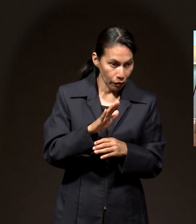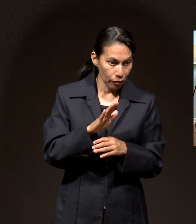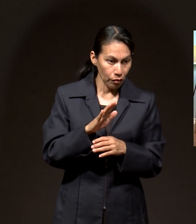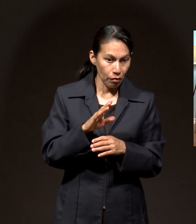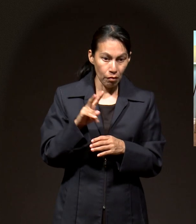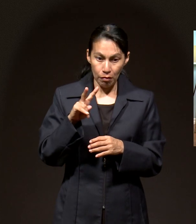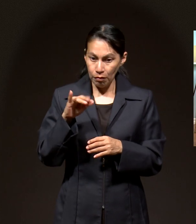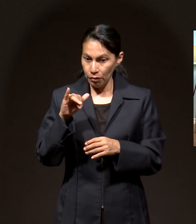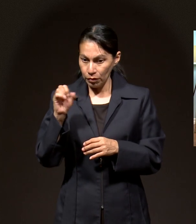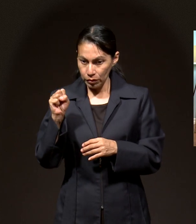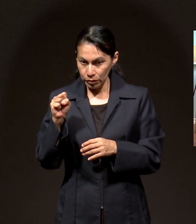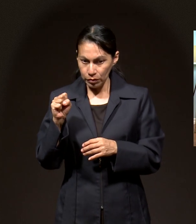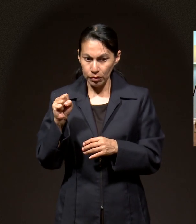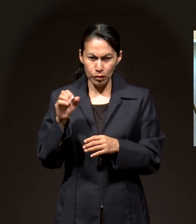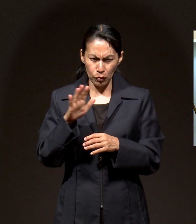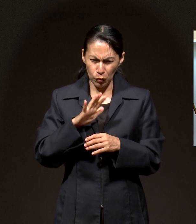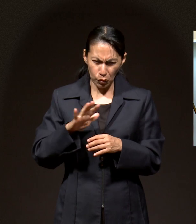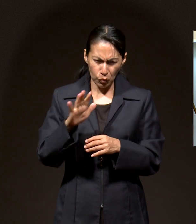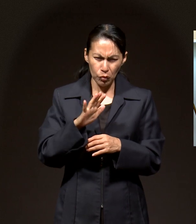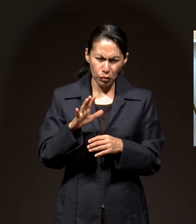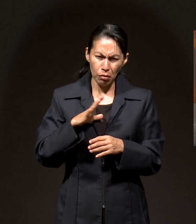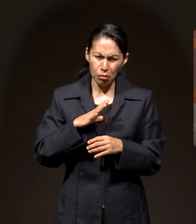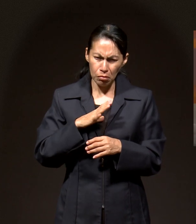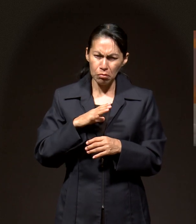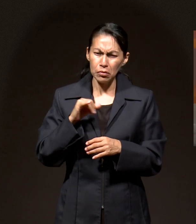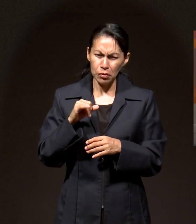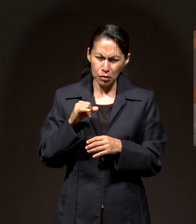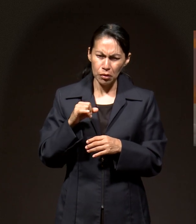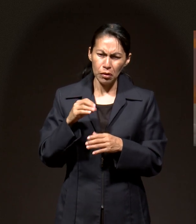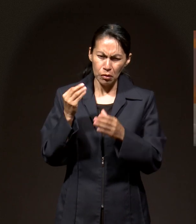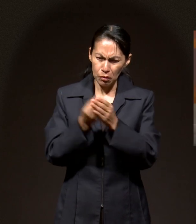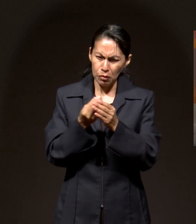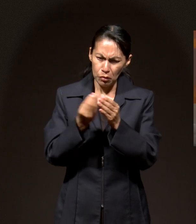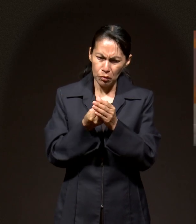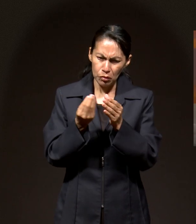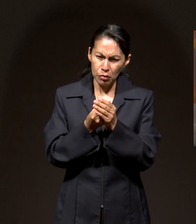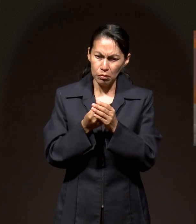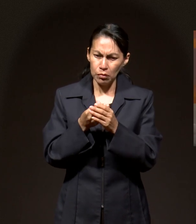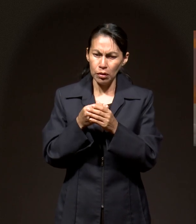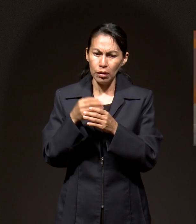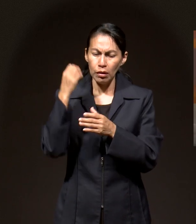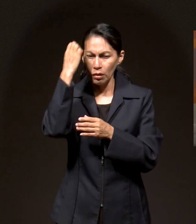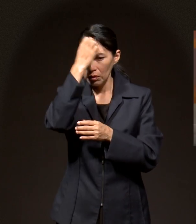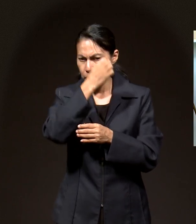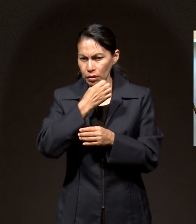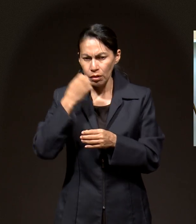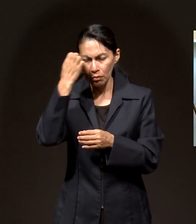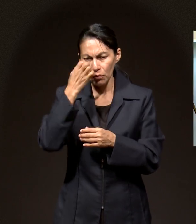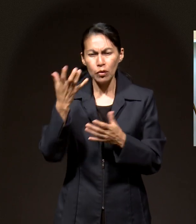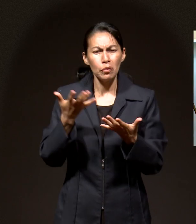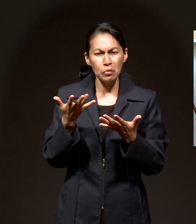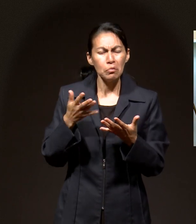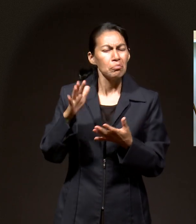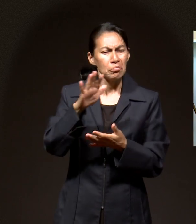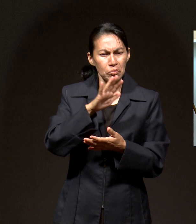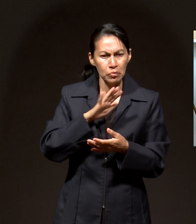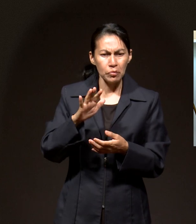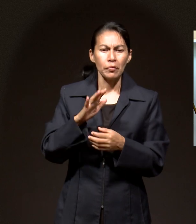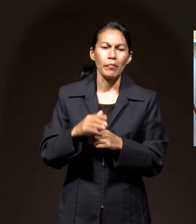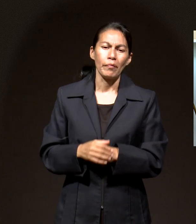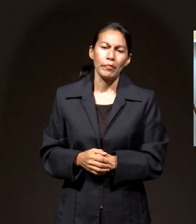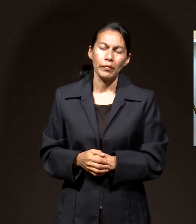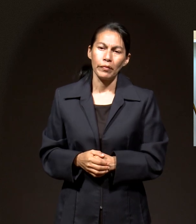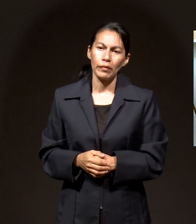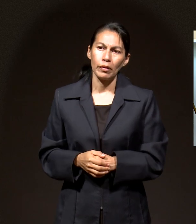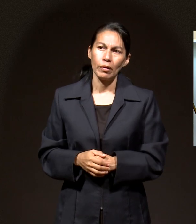visado. El visado, sí. Ya tenías todo. Hasta el curso que iba yo a hacer allá para preparar el examen. O sea, ibas a realizar